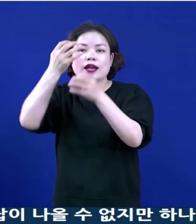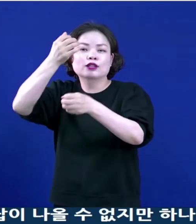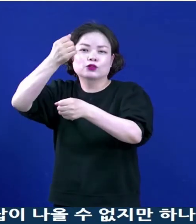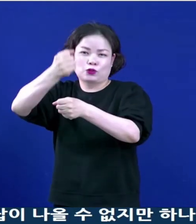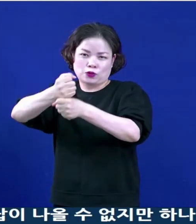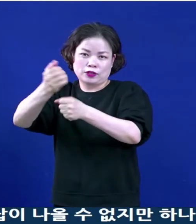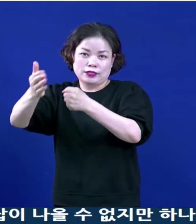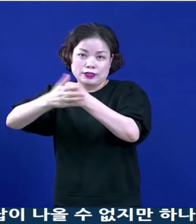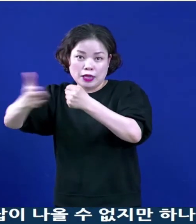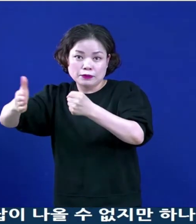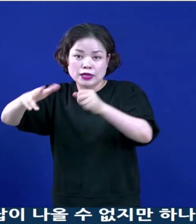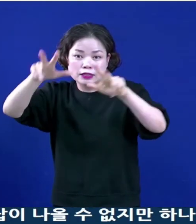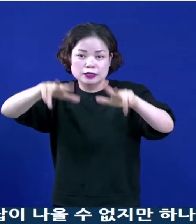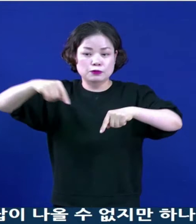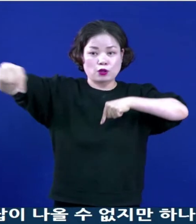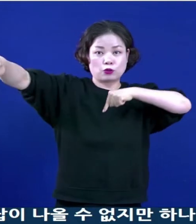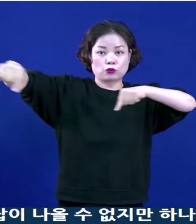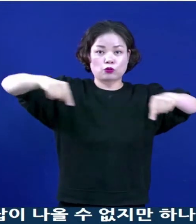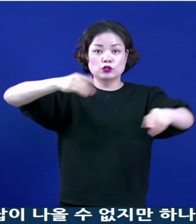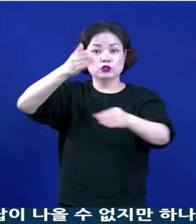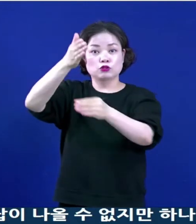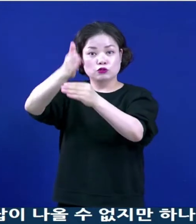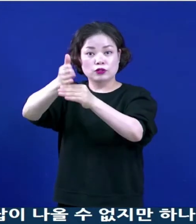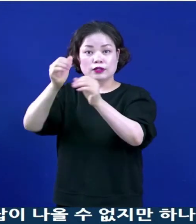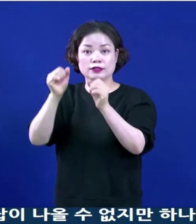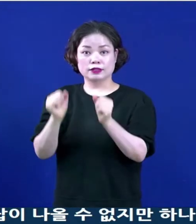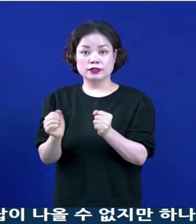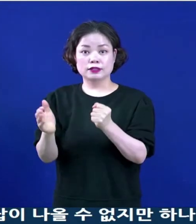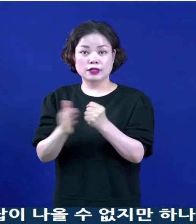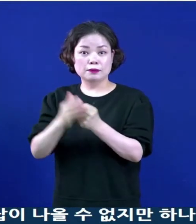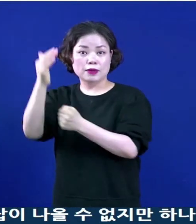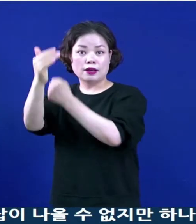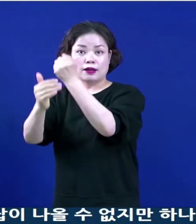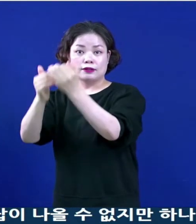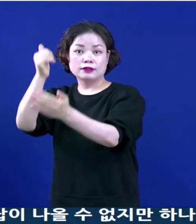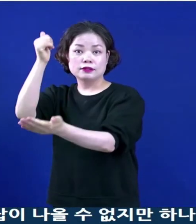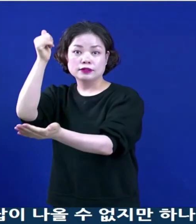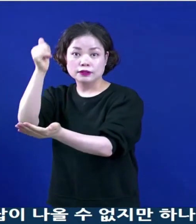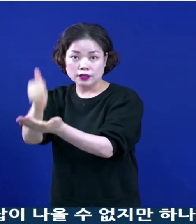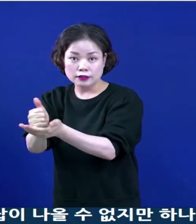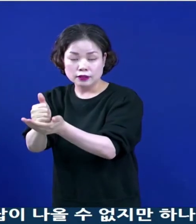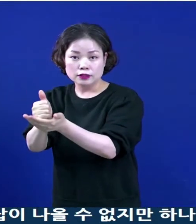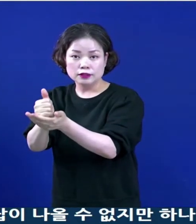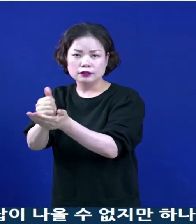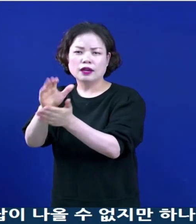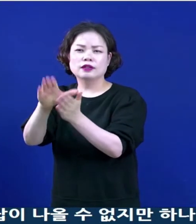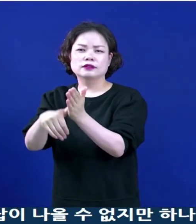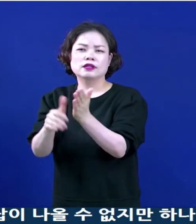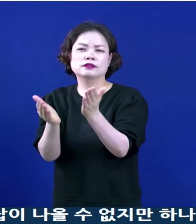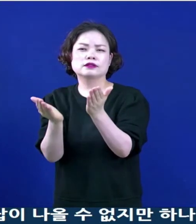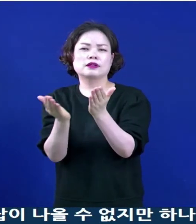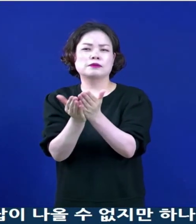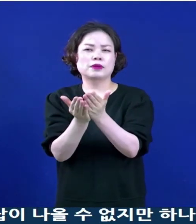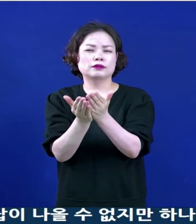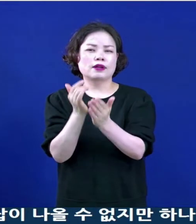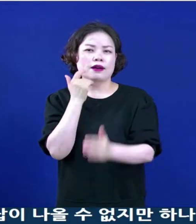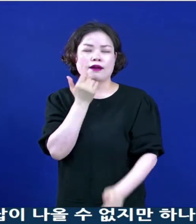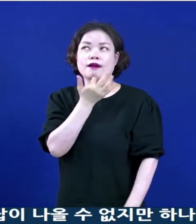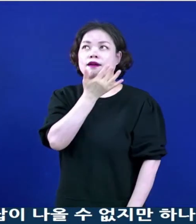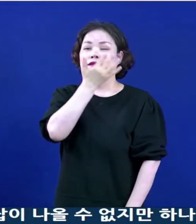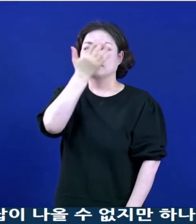창조하셨기에, 지금 또 통치하고 계시기에 하나님께서 하나님의 때에 따라서